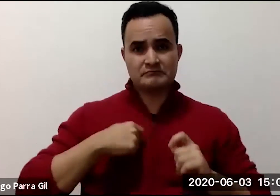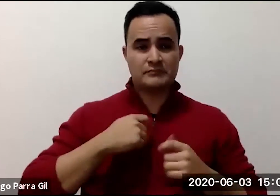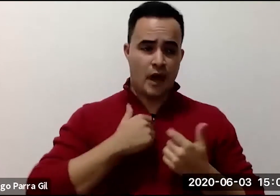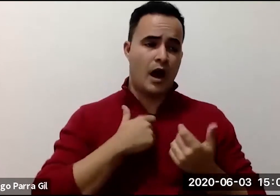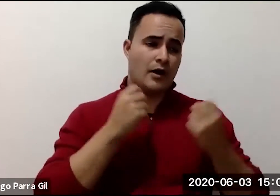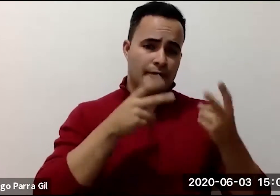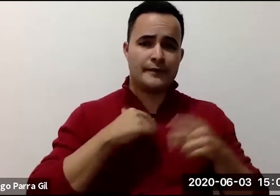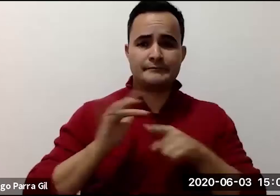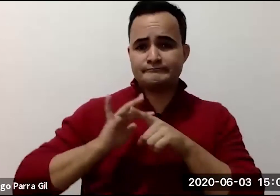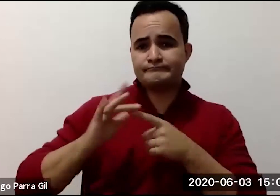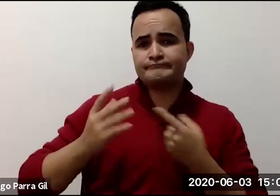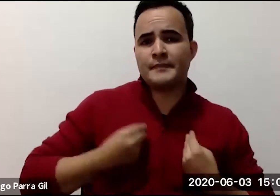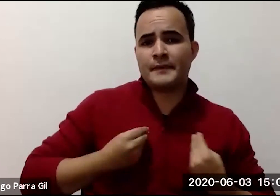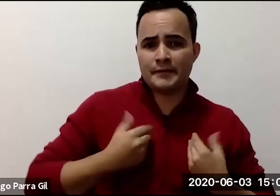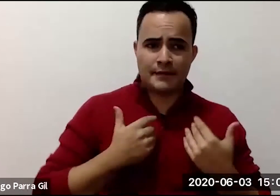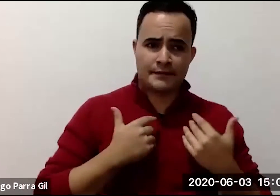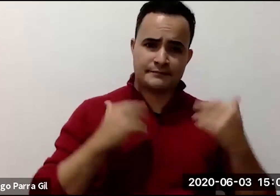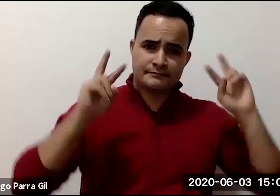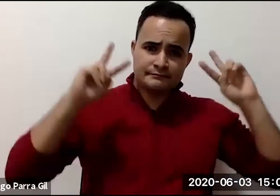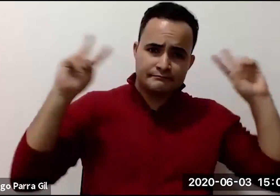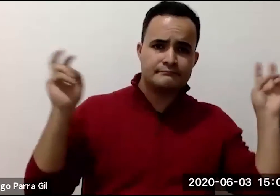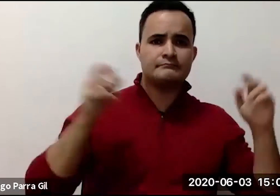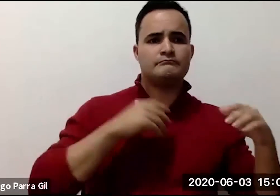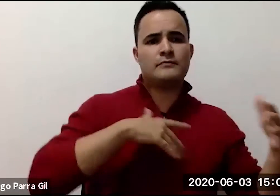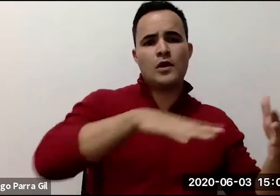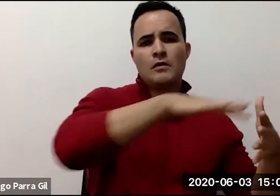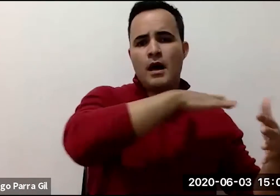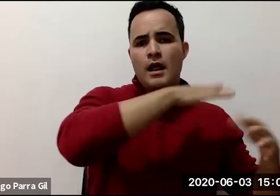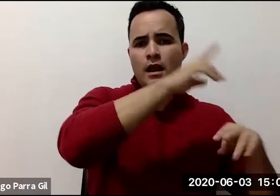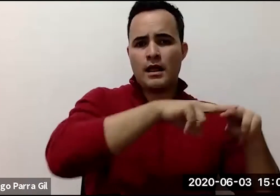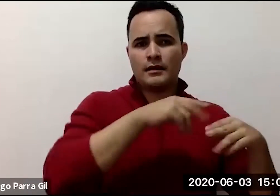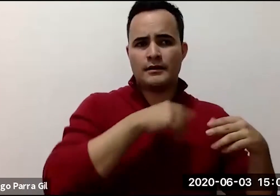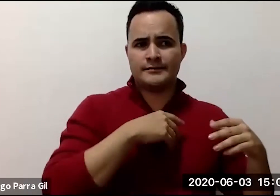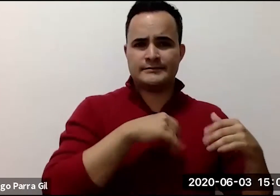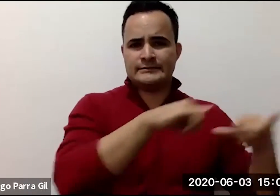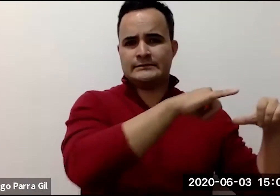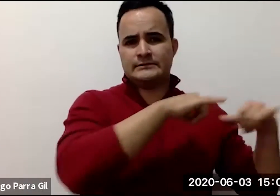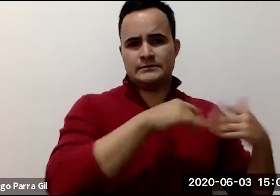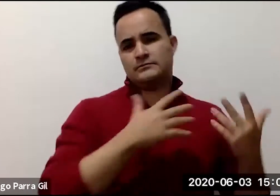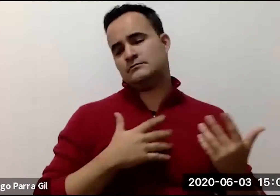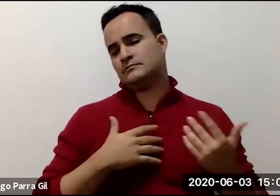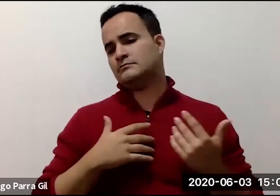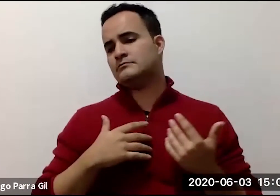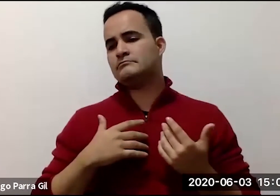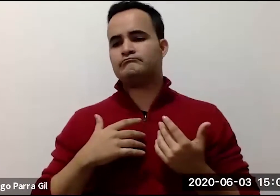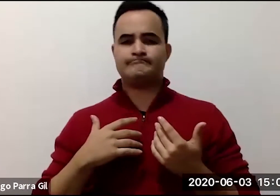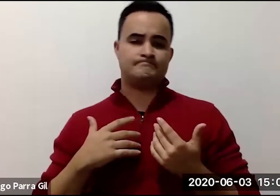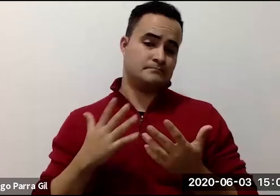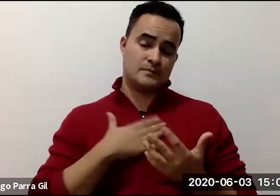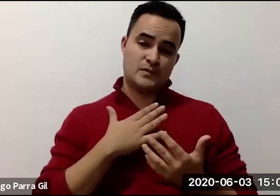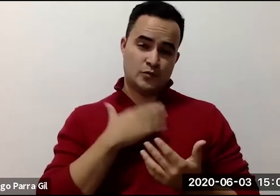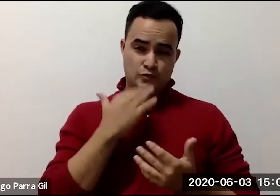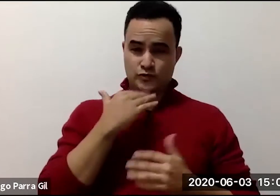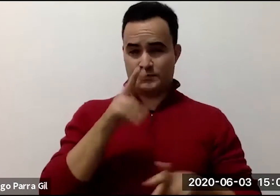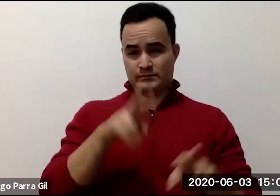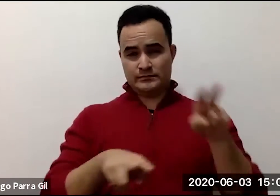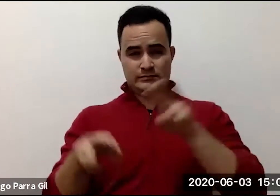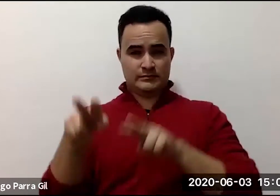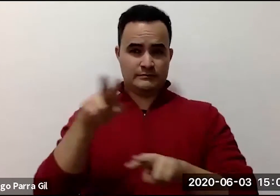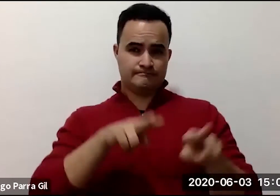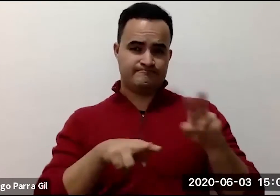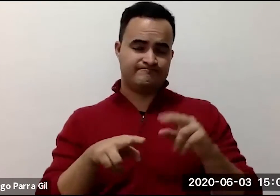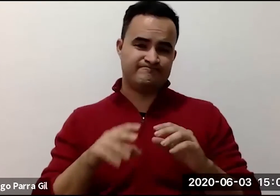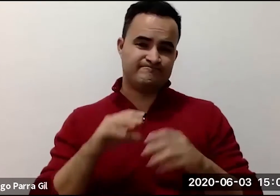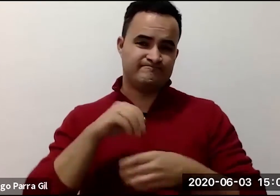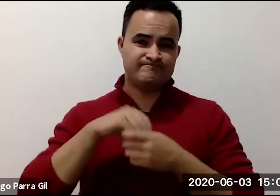Sé que ello entraña ciertos peligros precisamente de lo que leo, interpreto como formas del